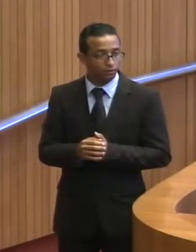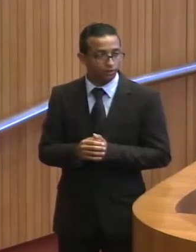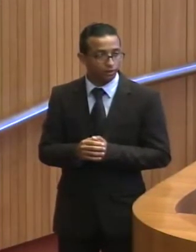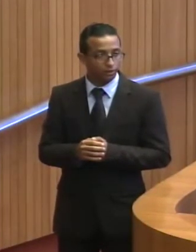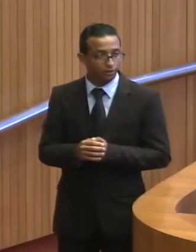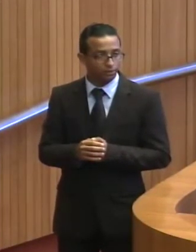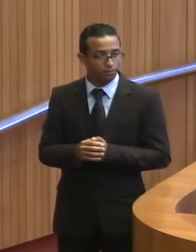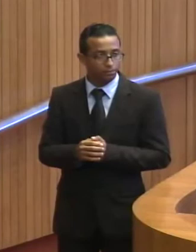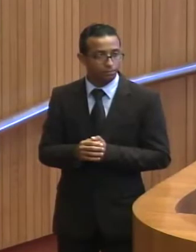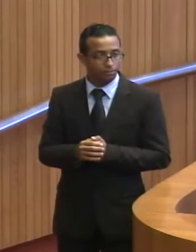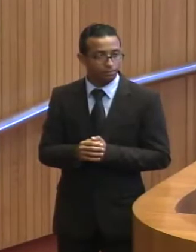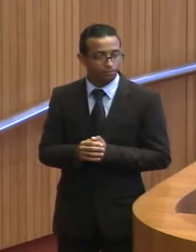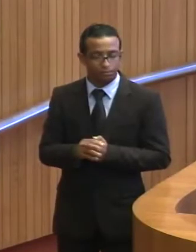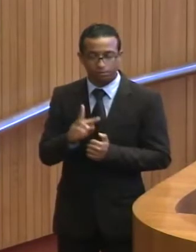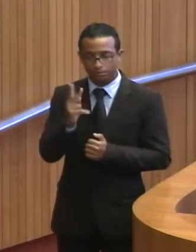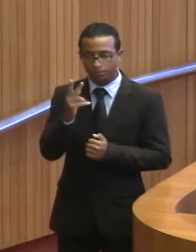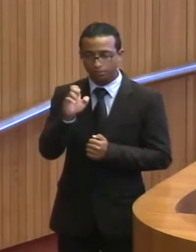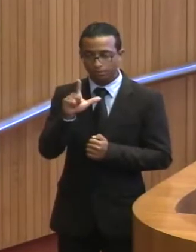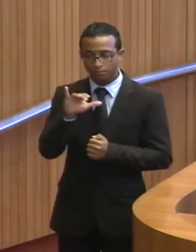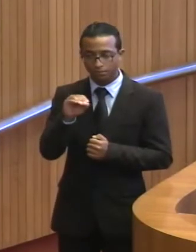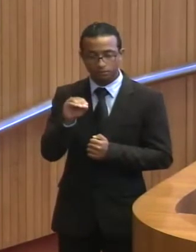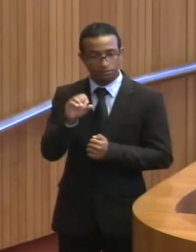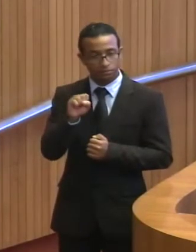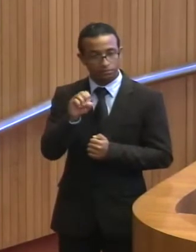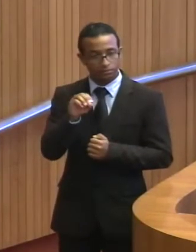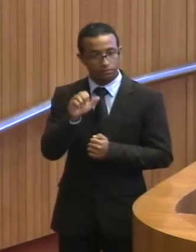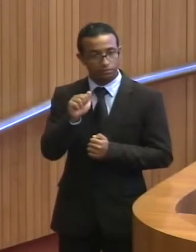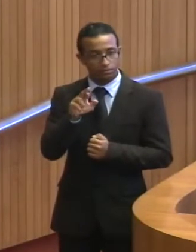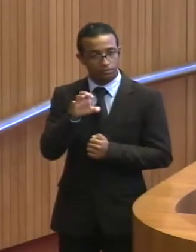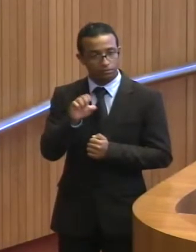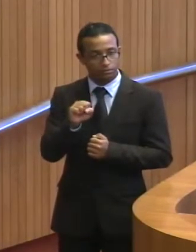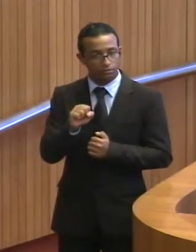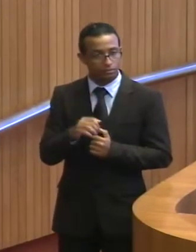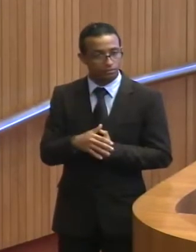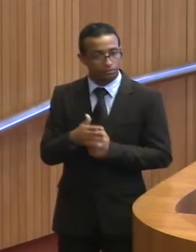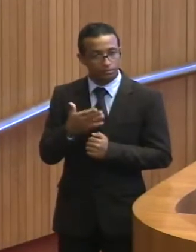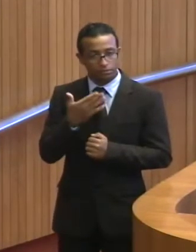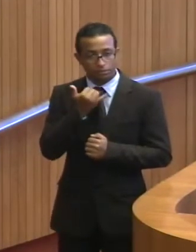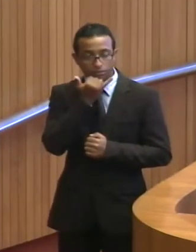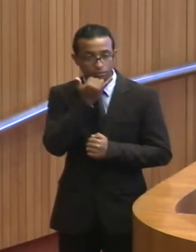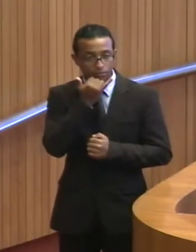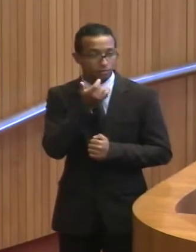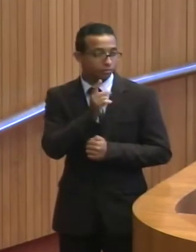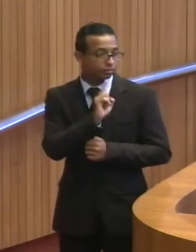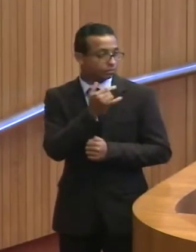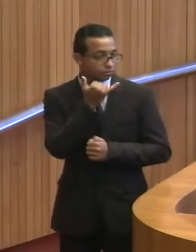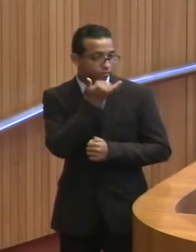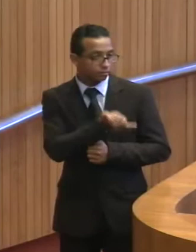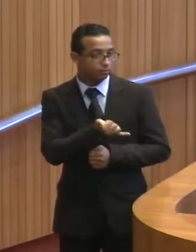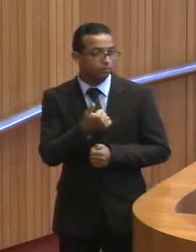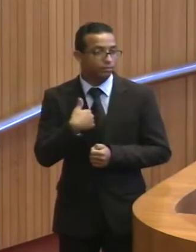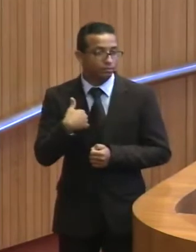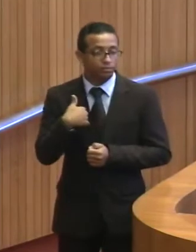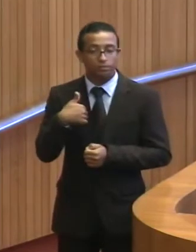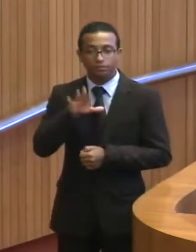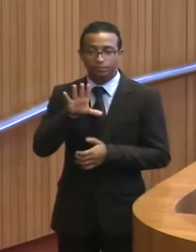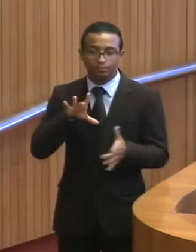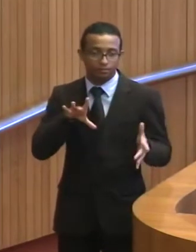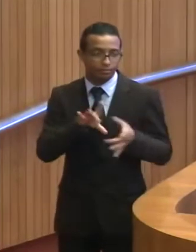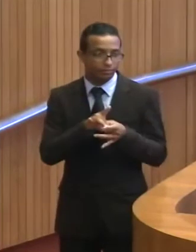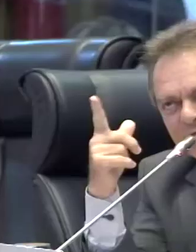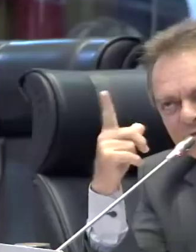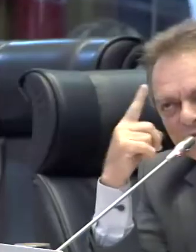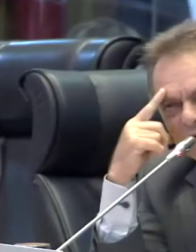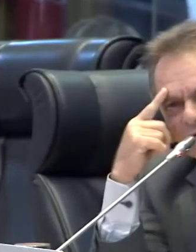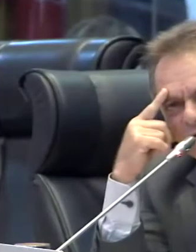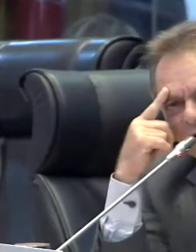Deputado Hélio Soares. Desculpe, deputado. Eu não vou desculpar, porque eu fui um dos deputados que mais se solidarizou com